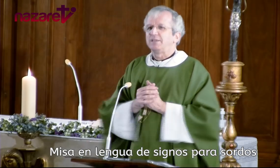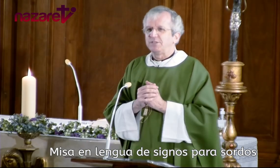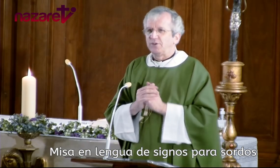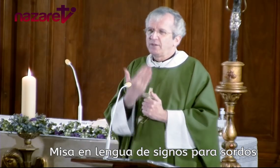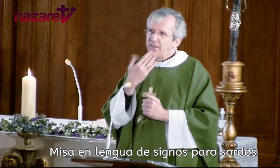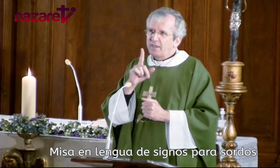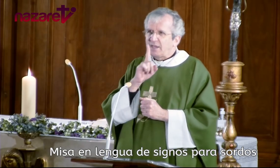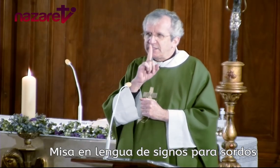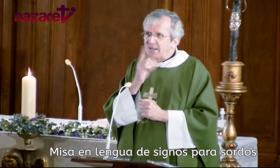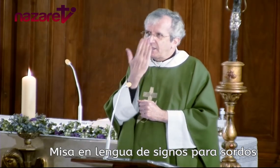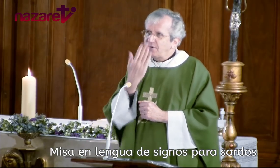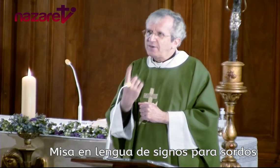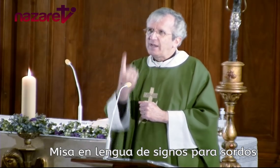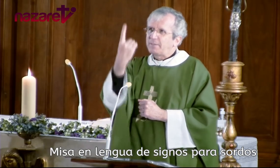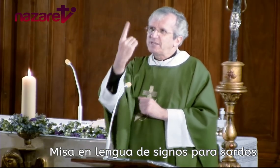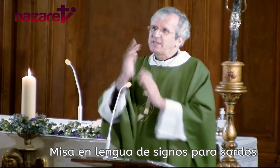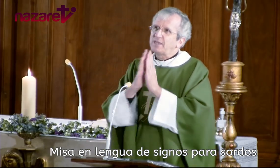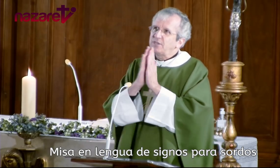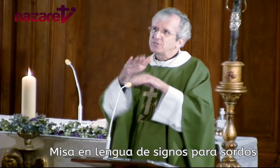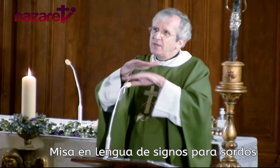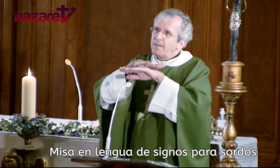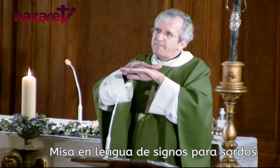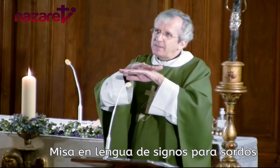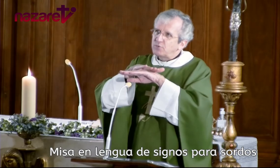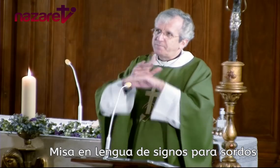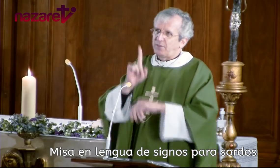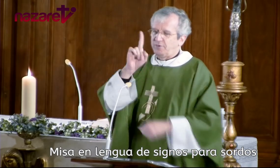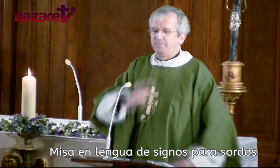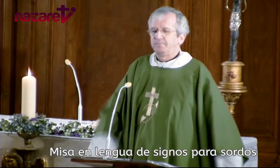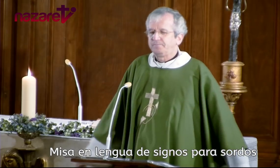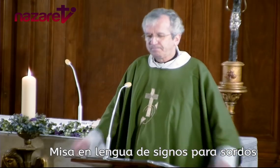división. En silencio, en la presencia de Dios, pedimos perdón.